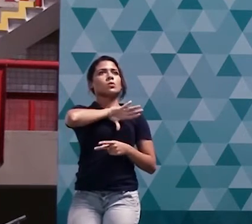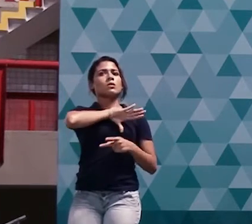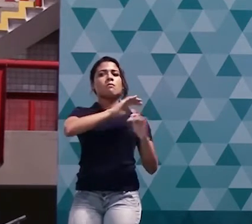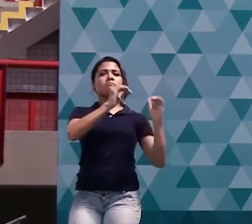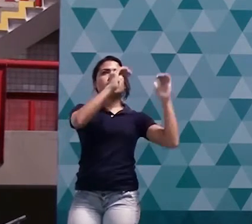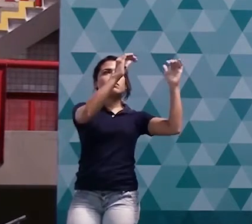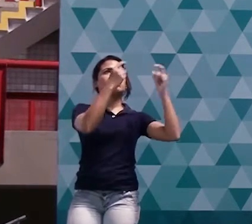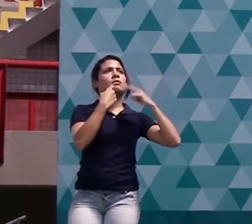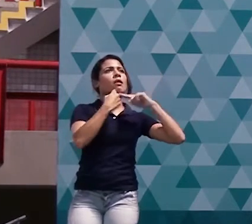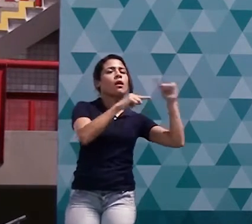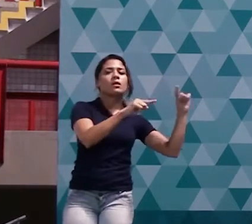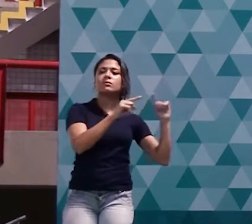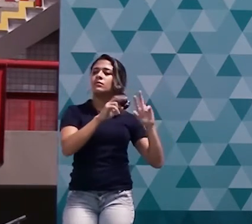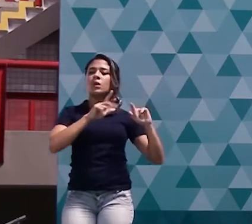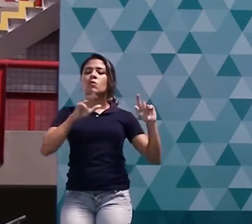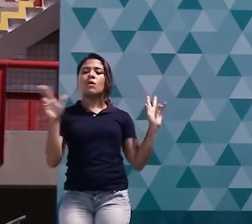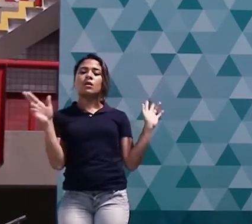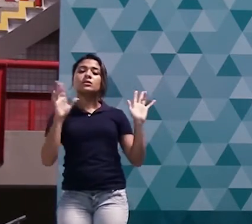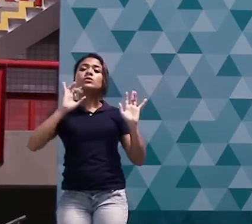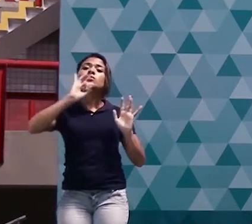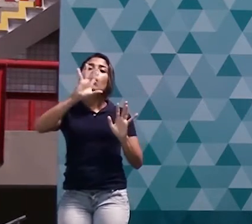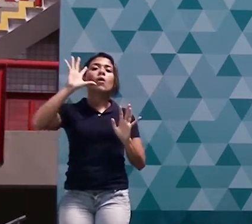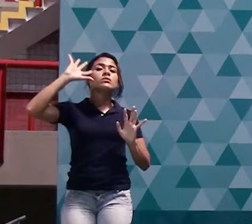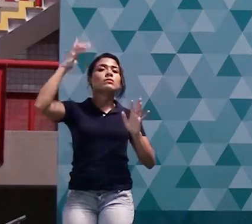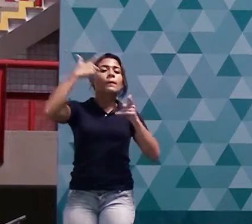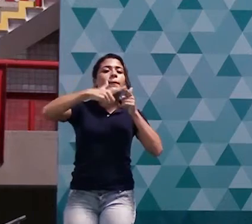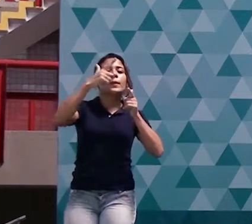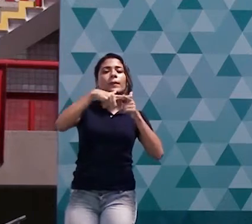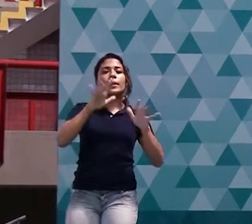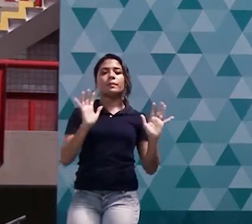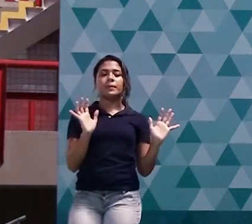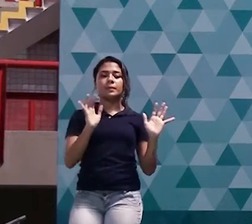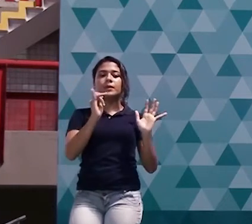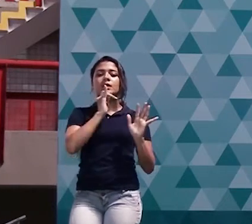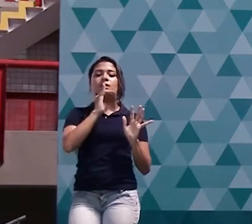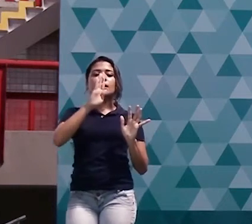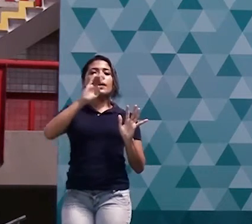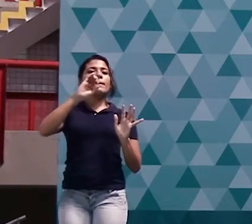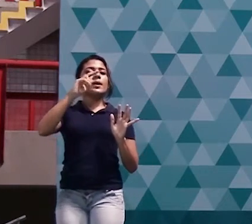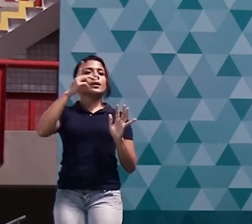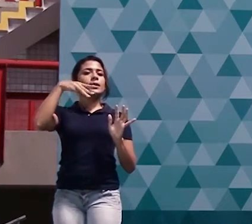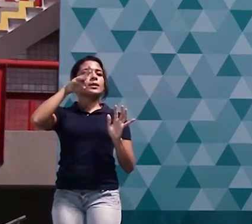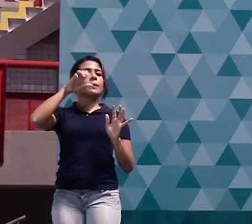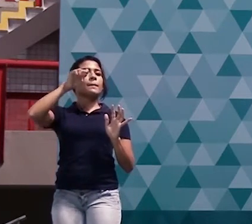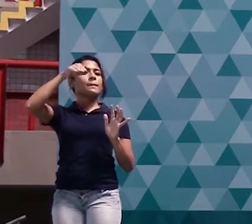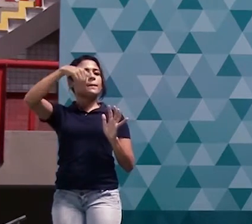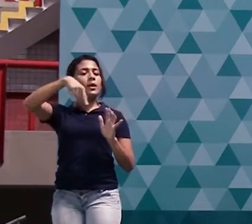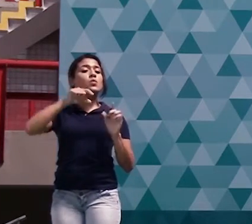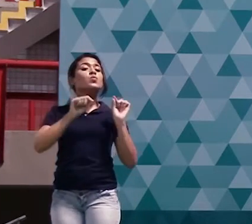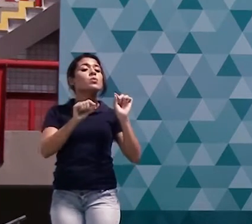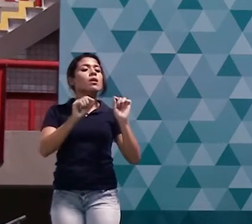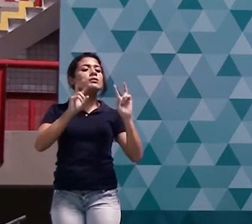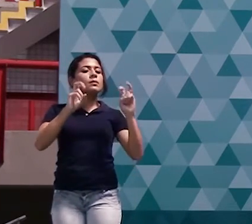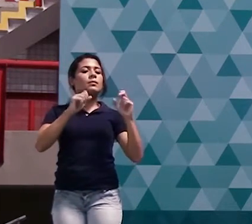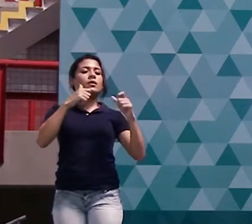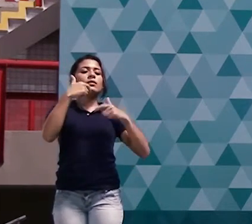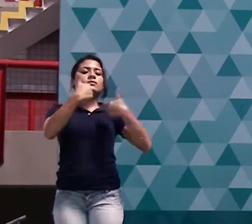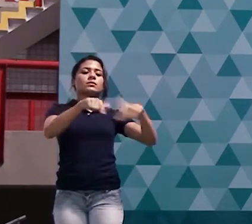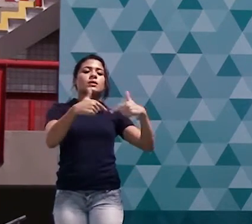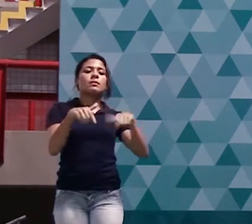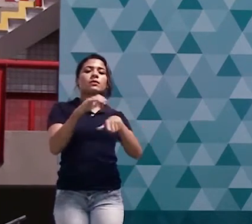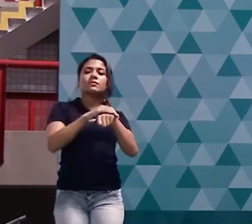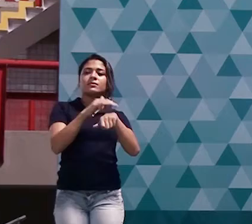queriam apenas resolver problemas locais. Por exemplo, revolta de Beckman, que eu citei nesse instante, falta de mão de obra. Os